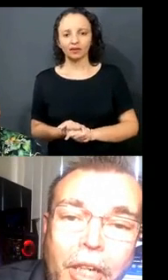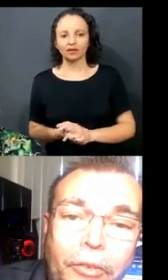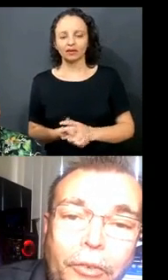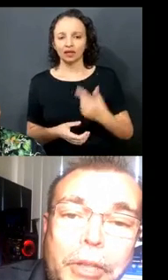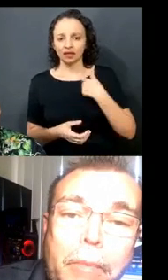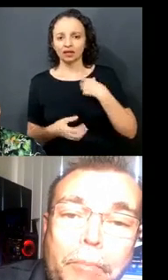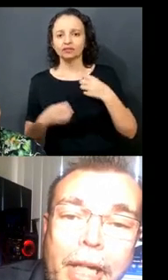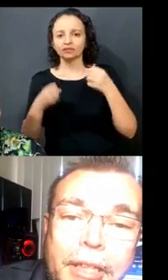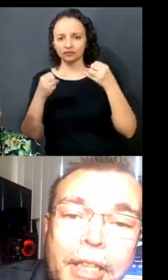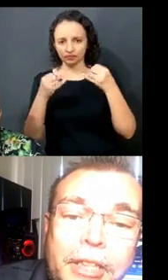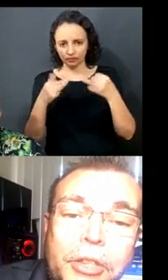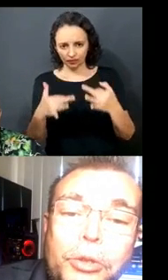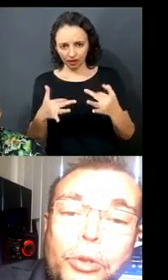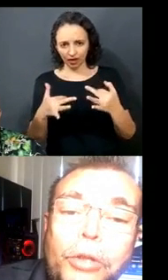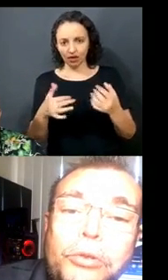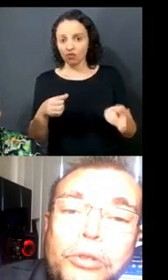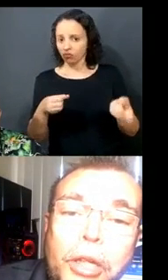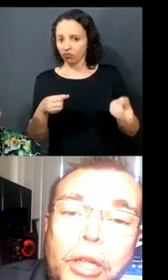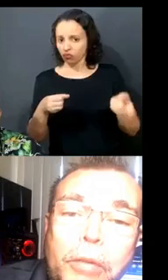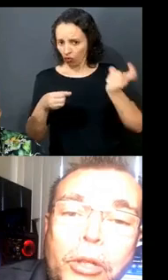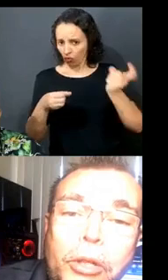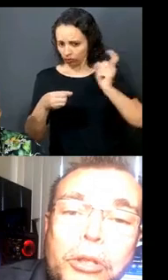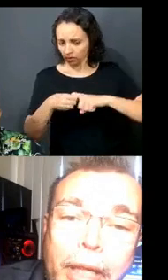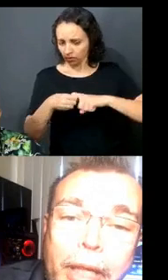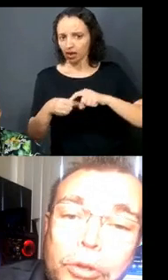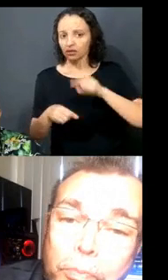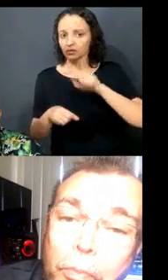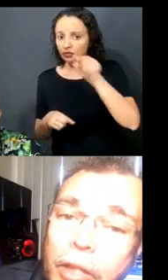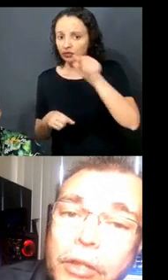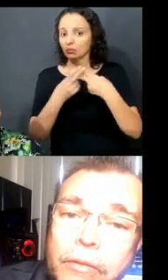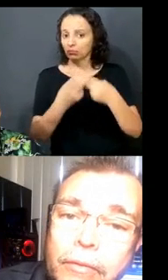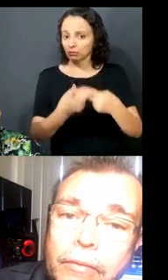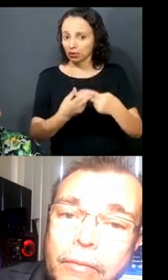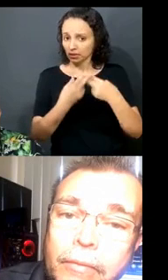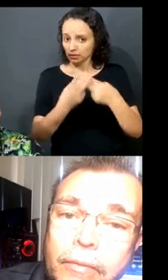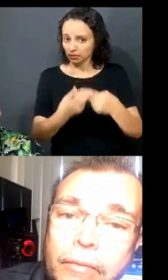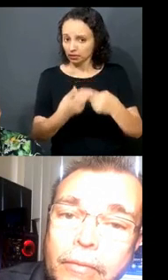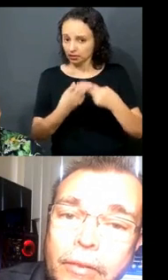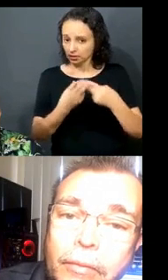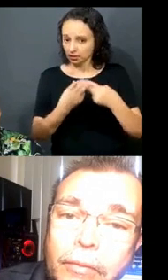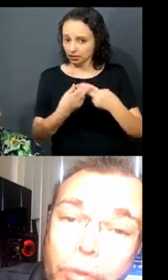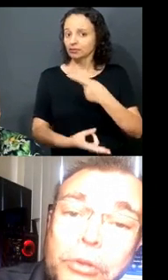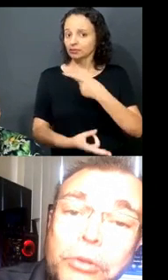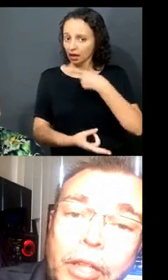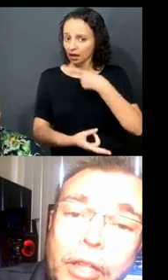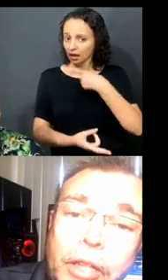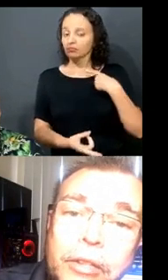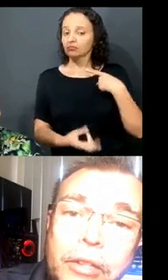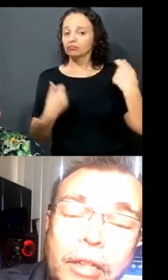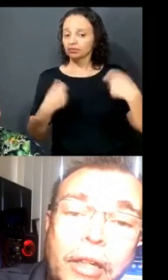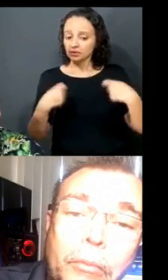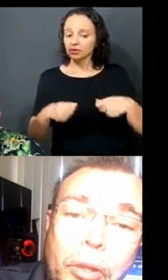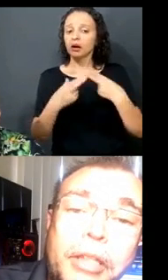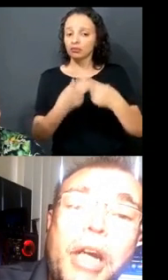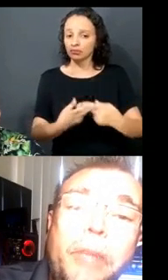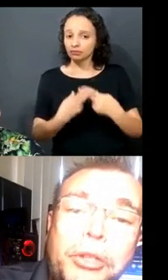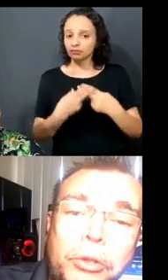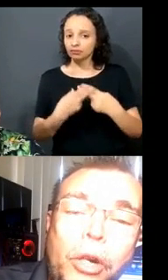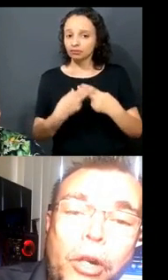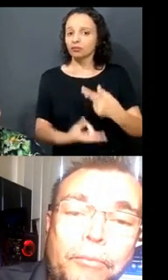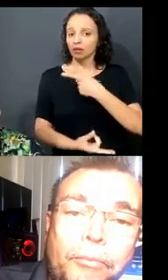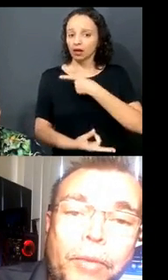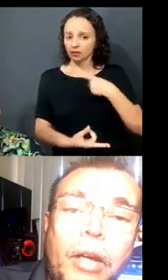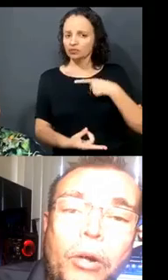Ministério Digital. Eu vou pedir a paciência de todos os irmãos para com os pastores. Para com os pastores. Porque você